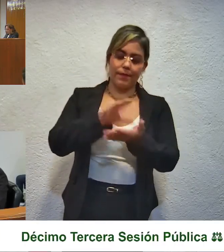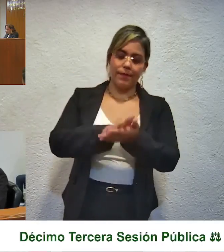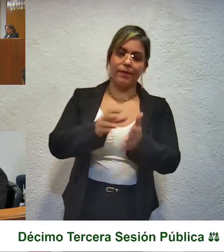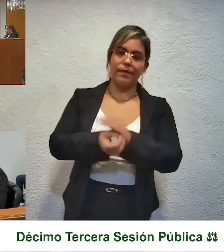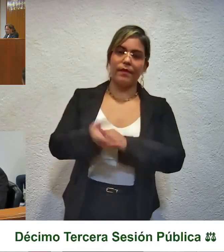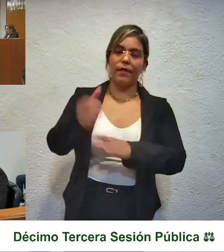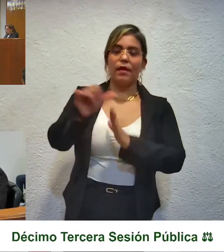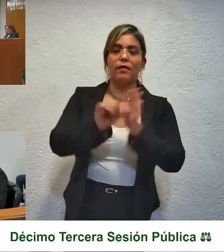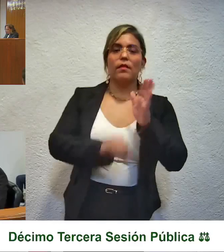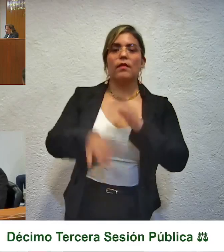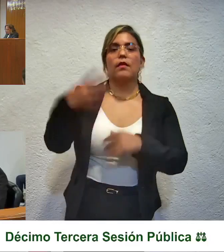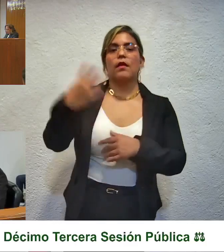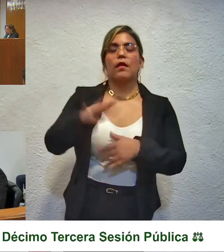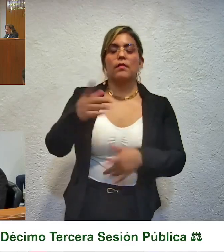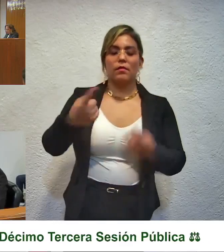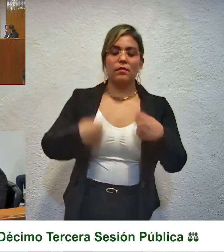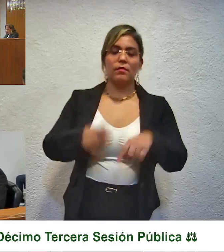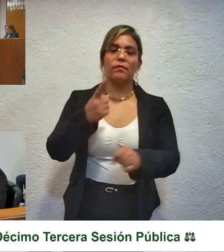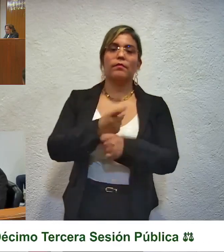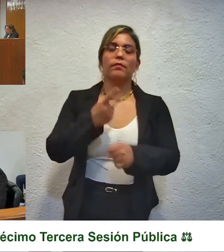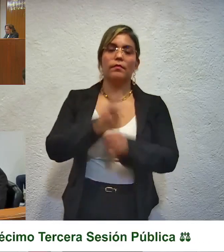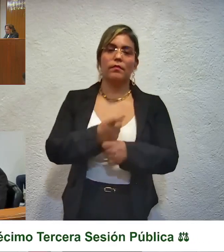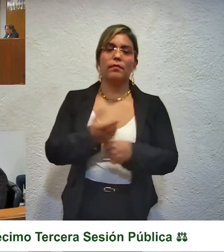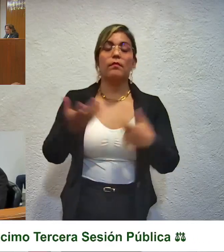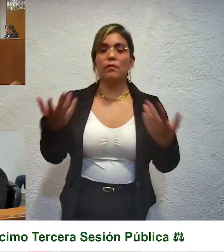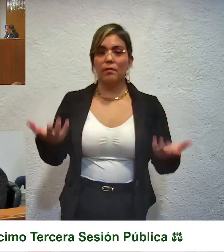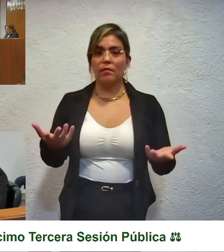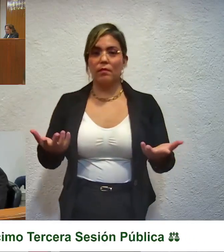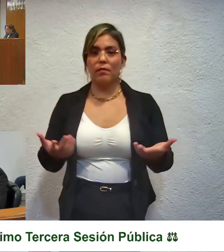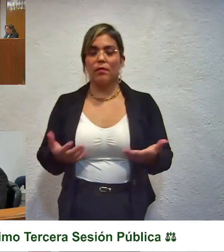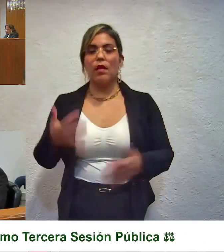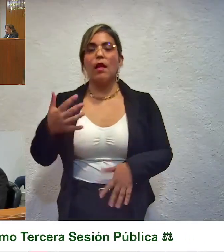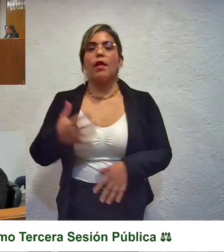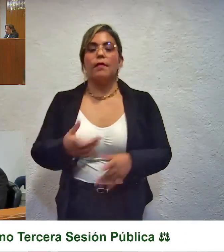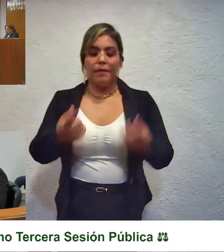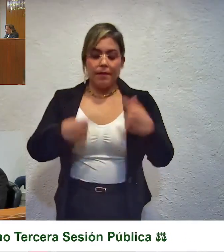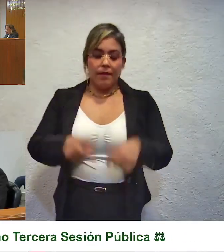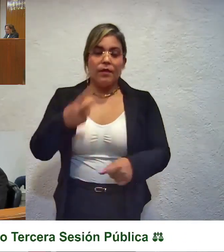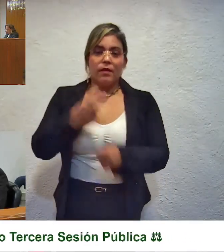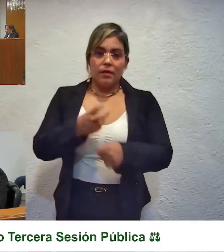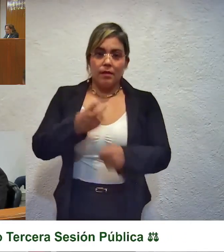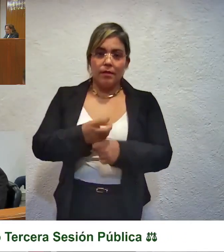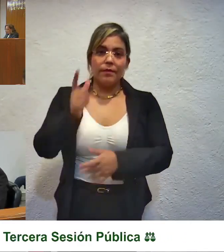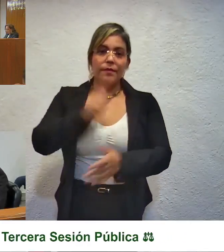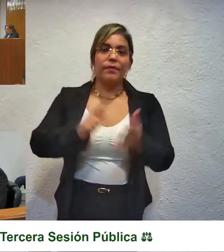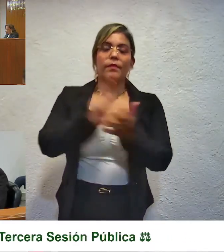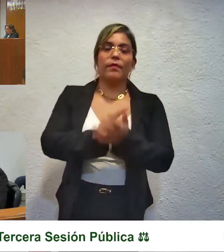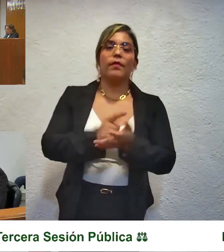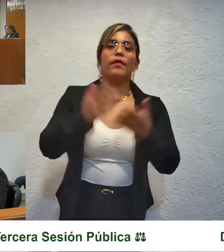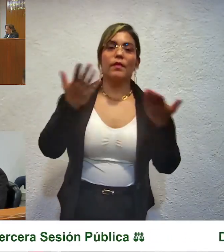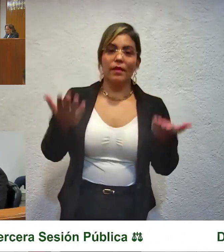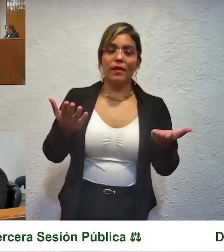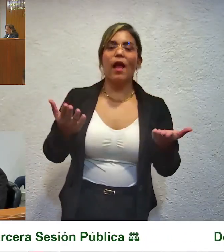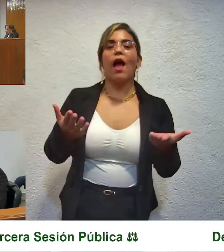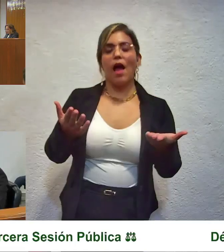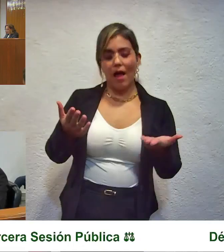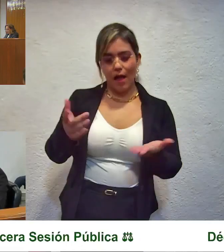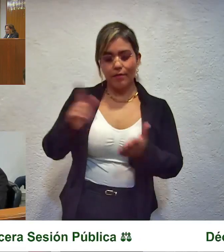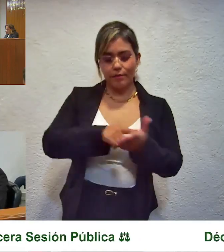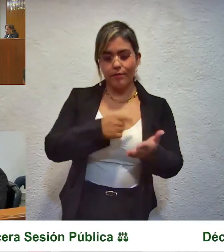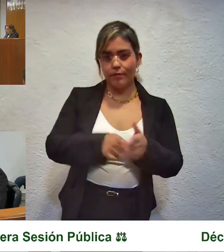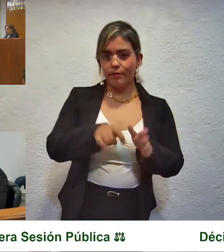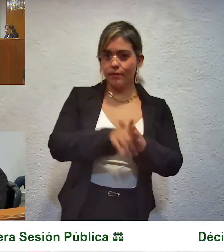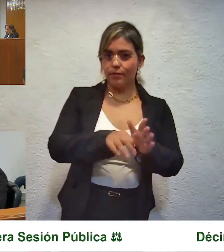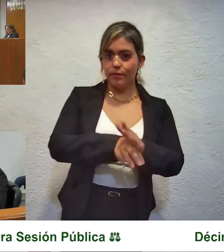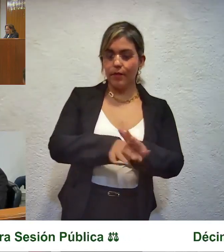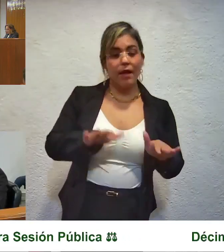artículo 14, fracción primera, en relación con el similar 15, fracción segunda, de la Ley de Medios de Impugnación en materia electoral, porque ha cambiado